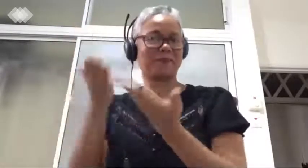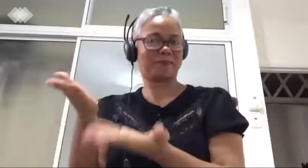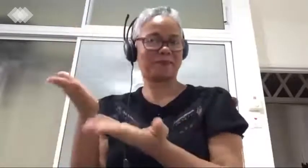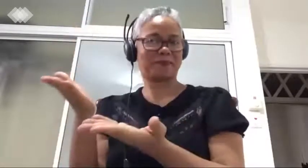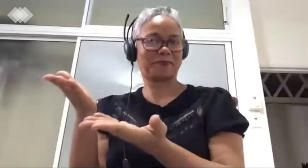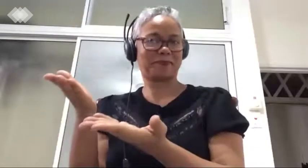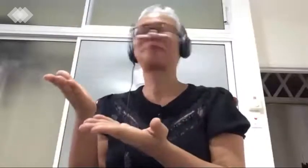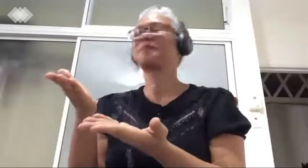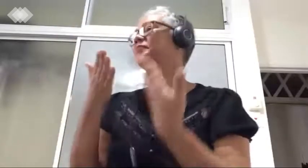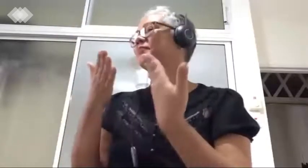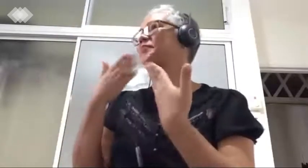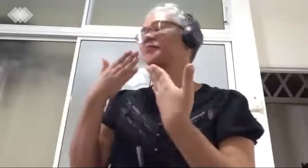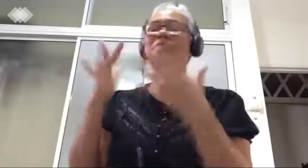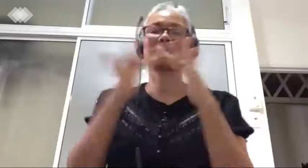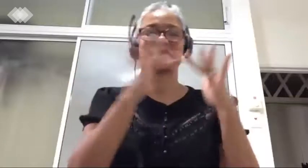gracias.